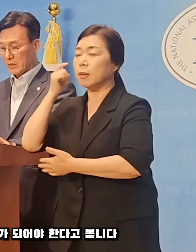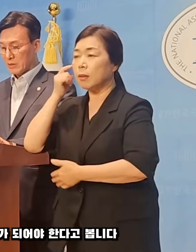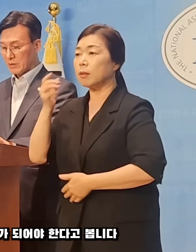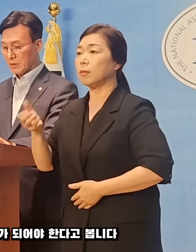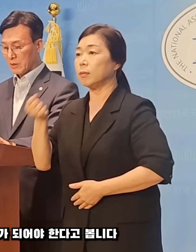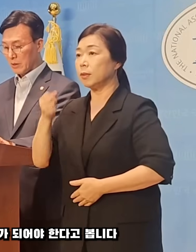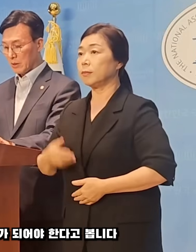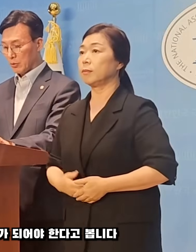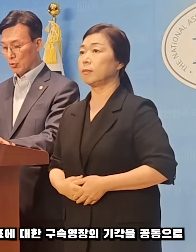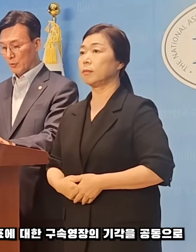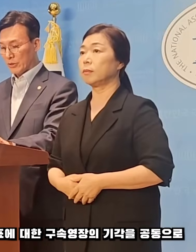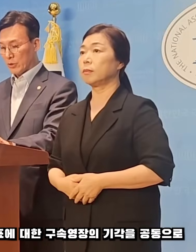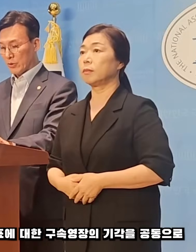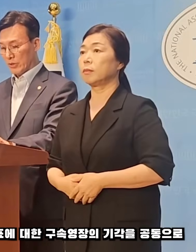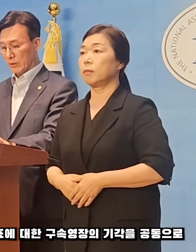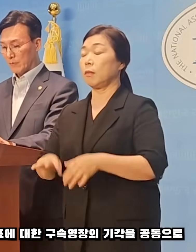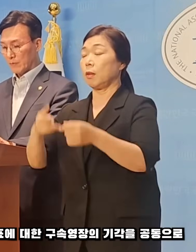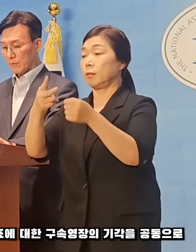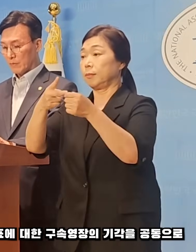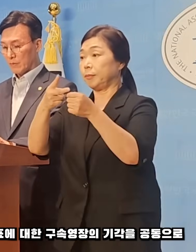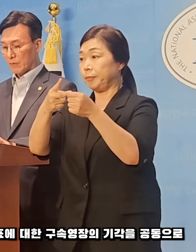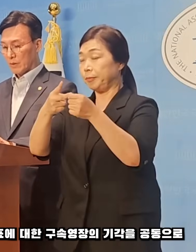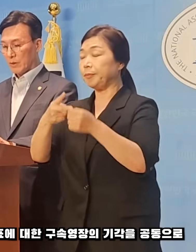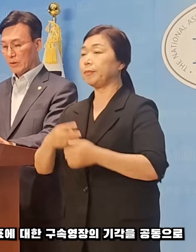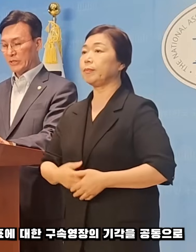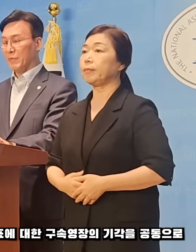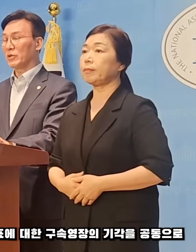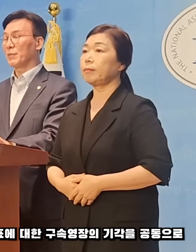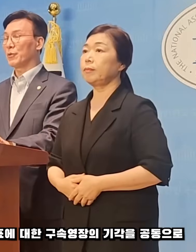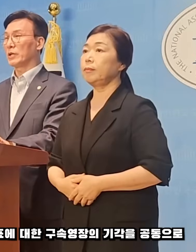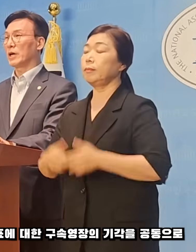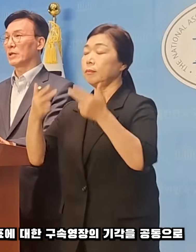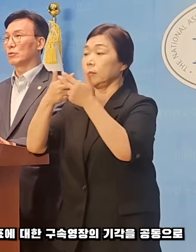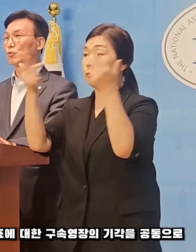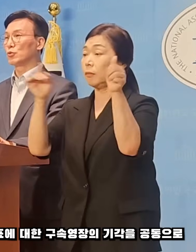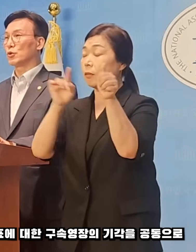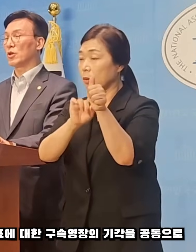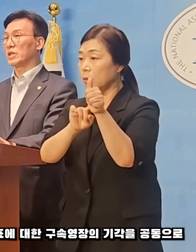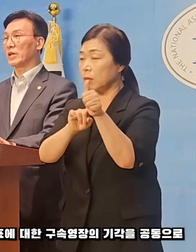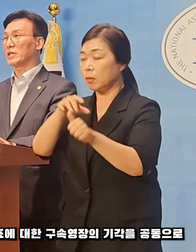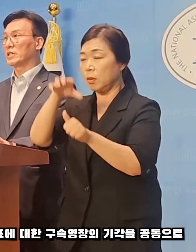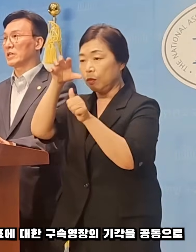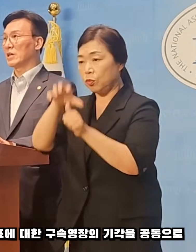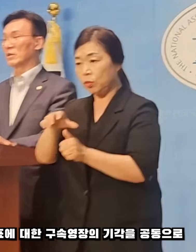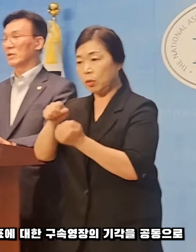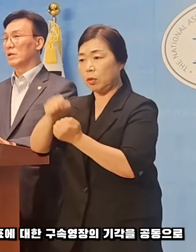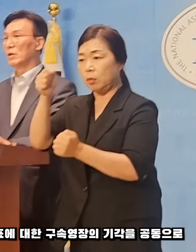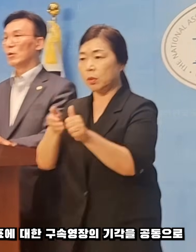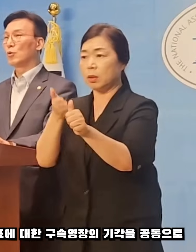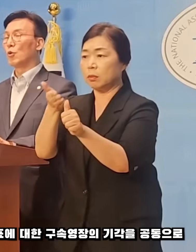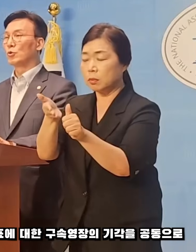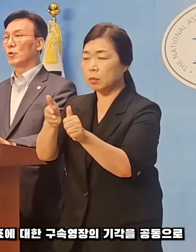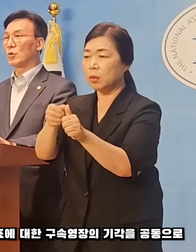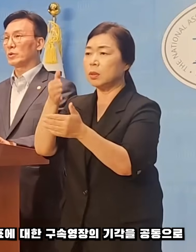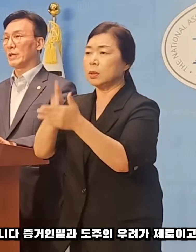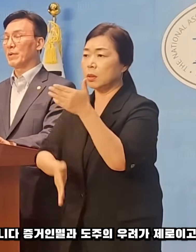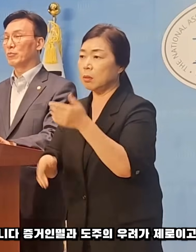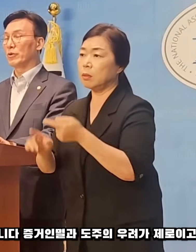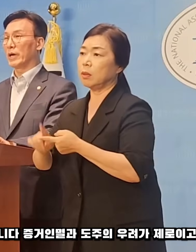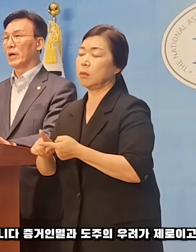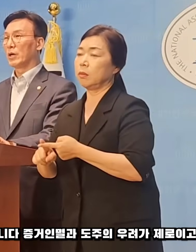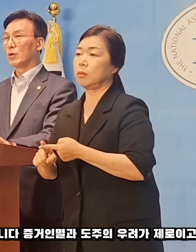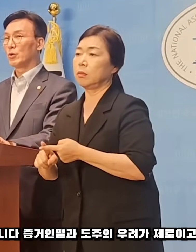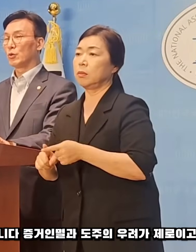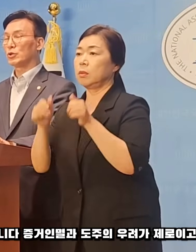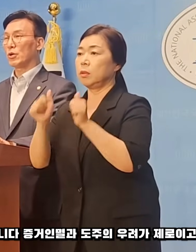봅니다. 두 번째로는 이재명 대표에 대한 구속영장의 기각을 공동으로